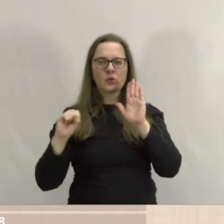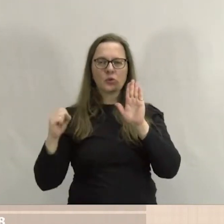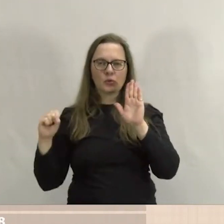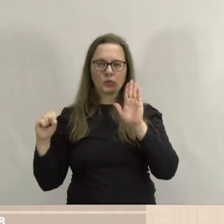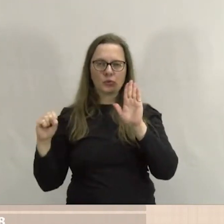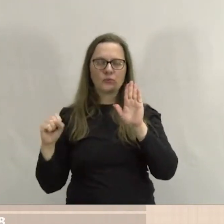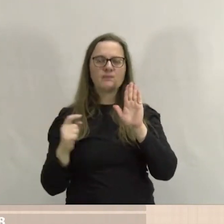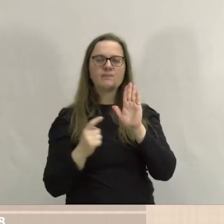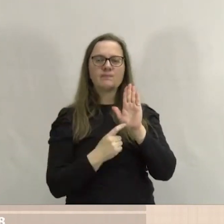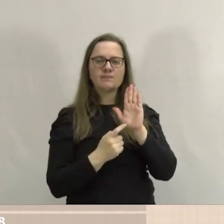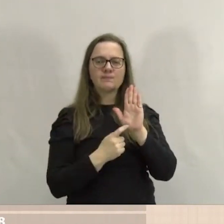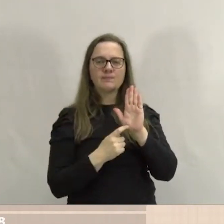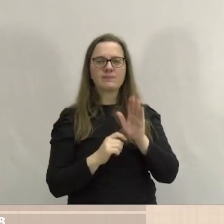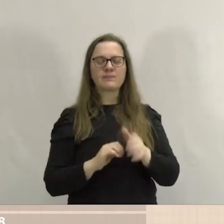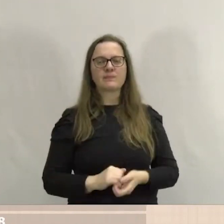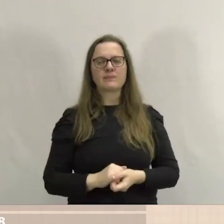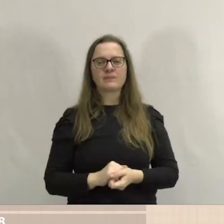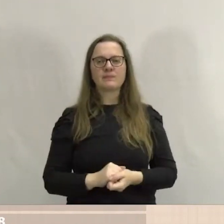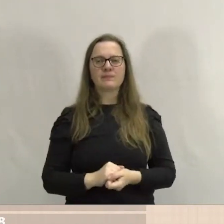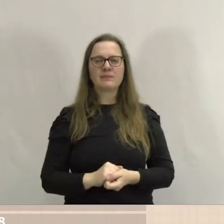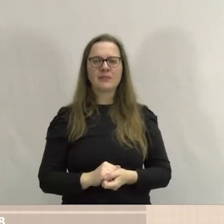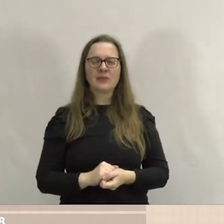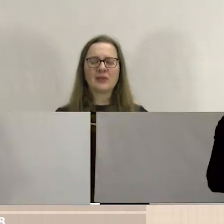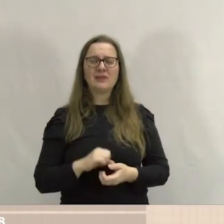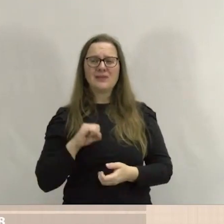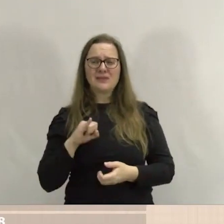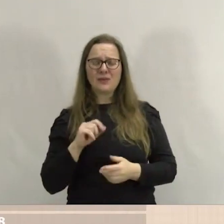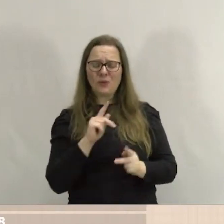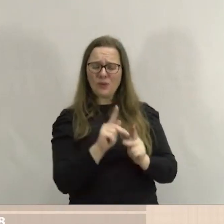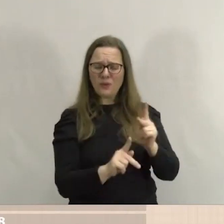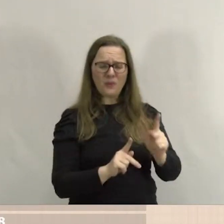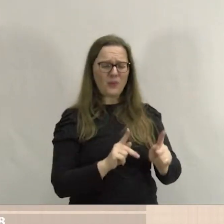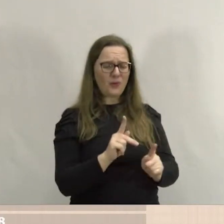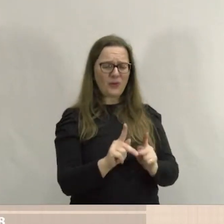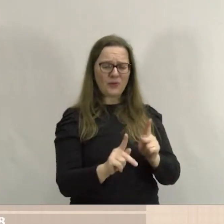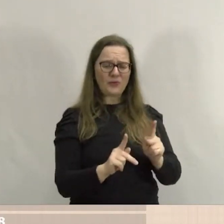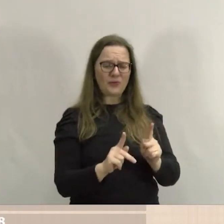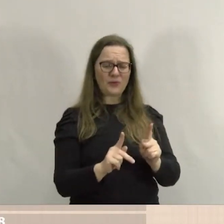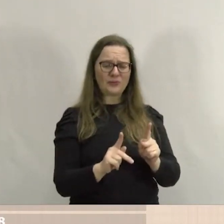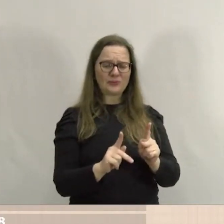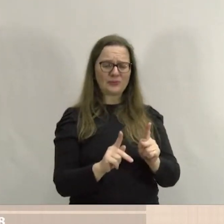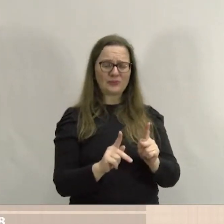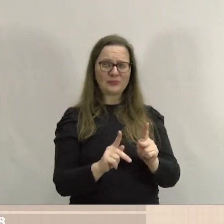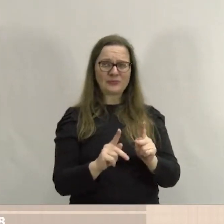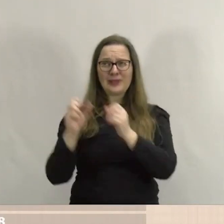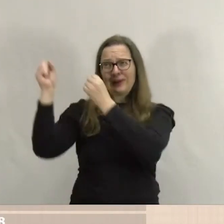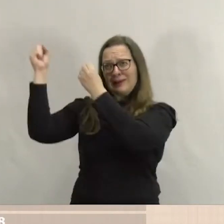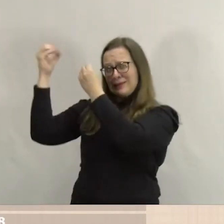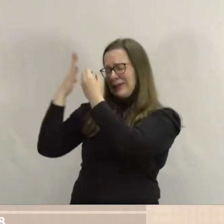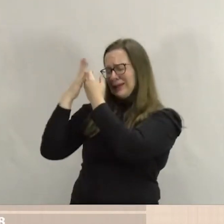Um povo que não aceita a revelação do Senhor